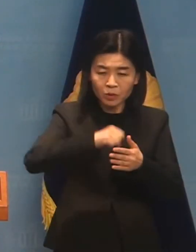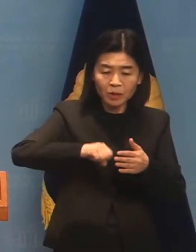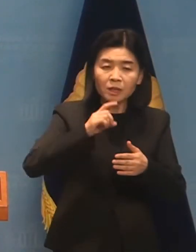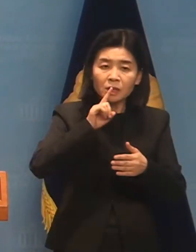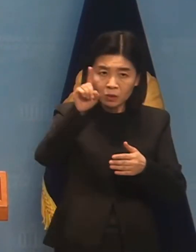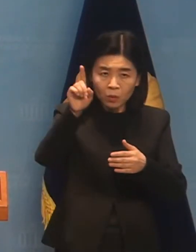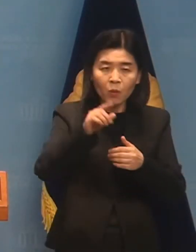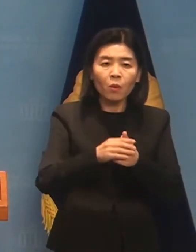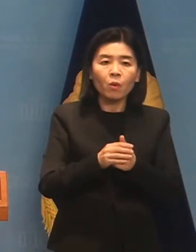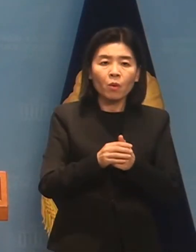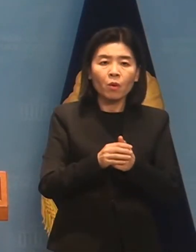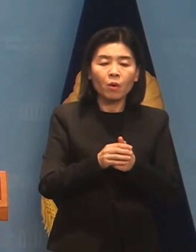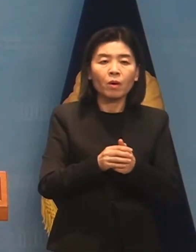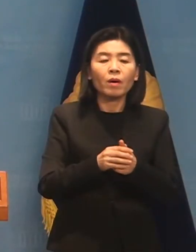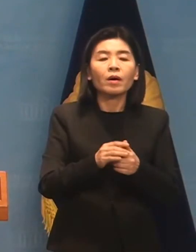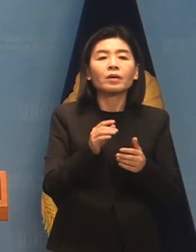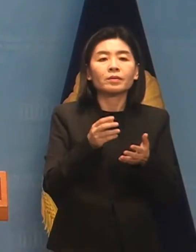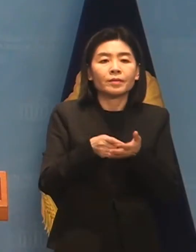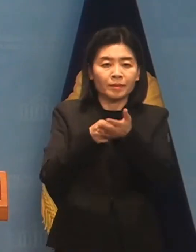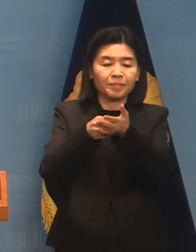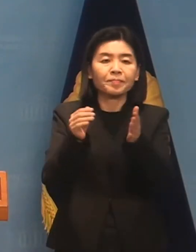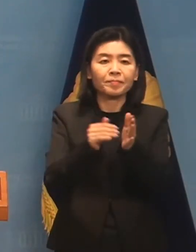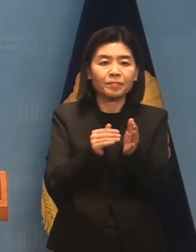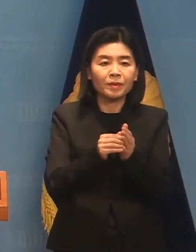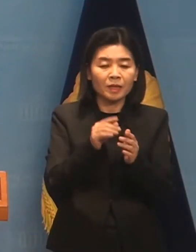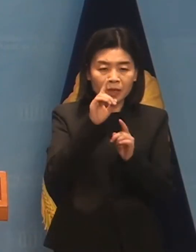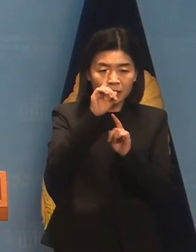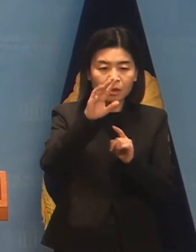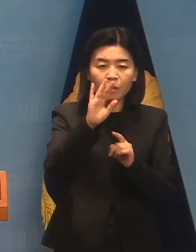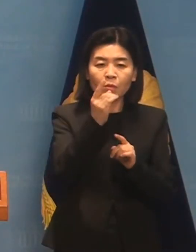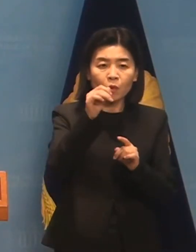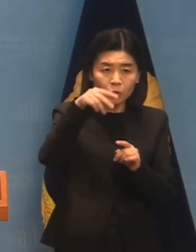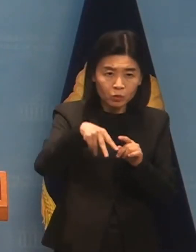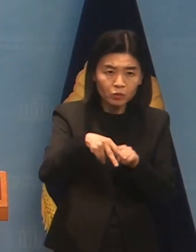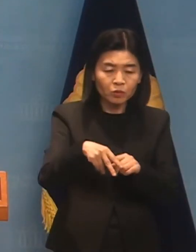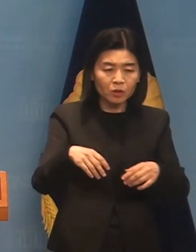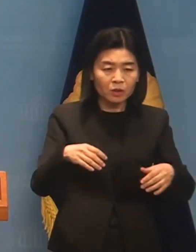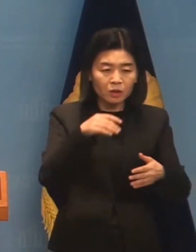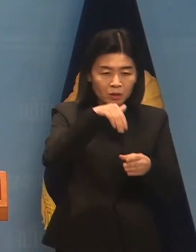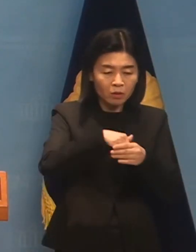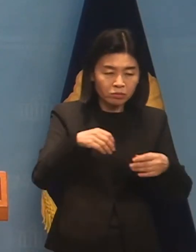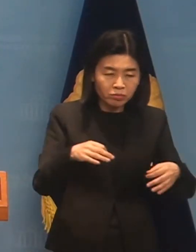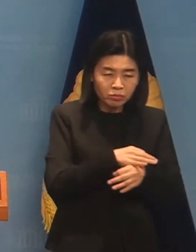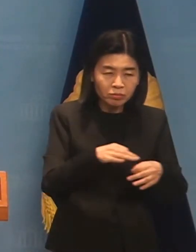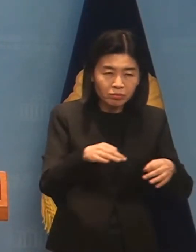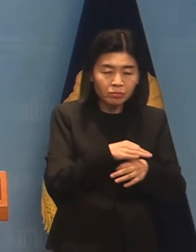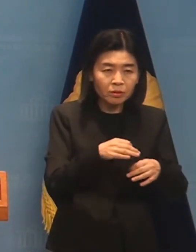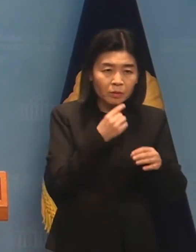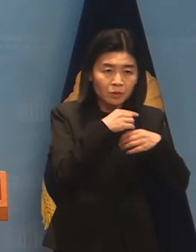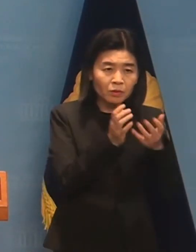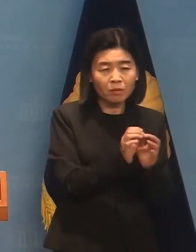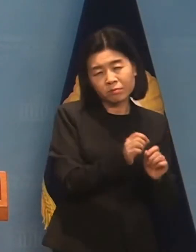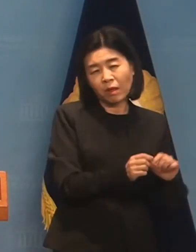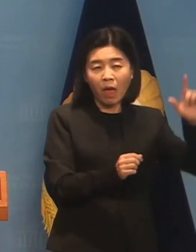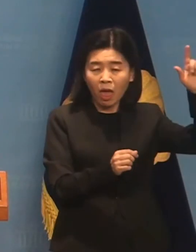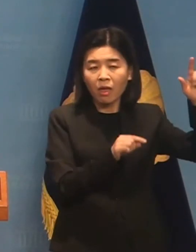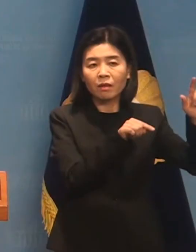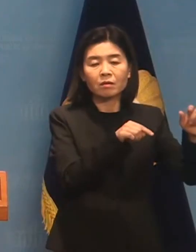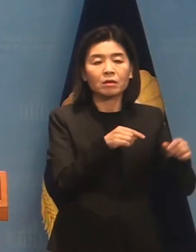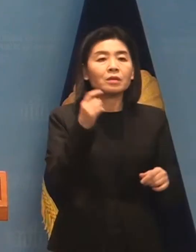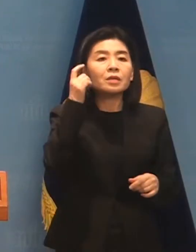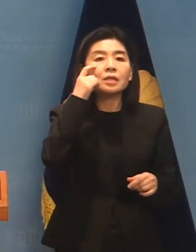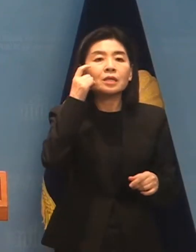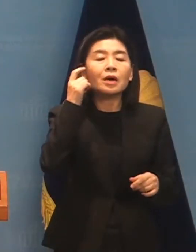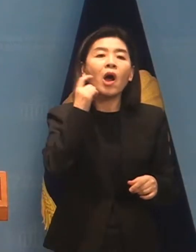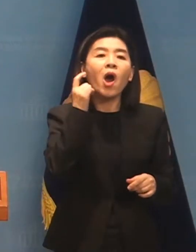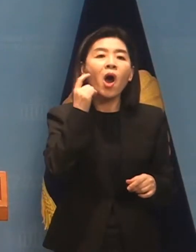신고서를 제출하였다는 말씀을 드립니다. 이봉규TV는 부정선거를 해서 이재명이가 압도적인 다수당이 됐잖아요. 같은 근거 없는 주장으로